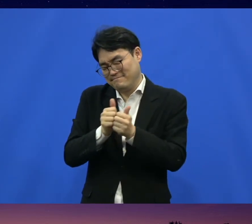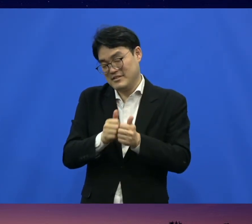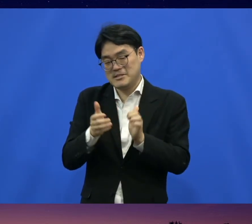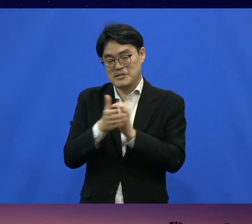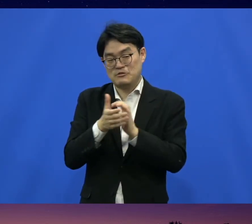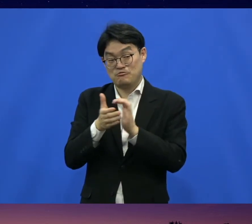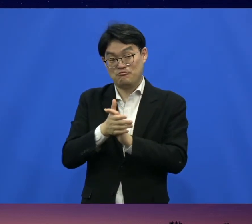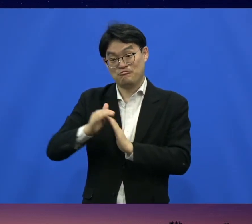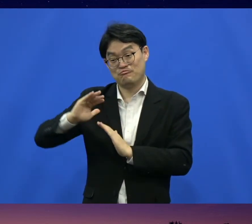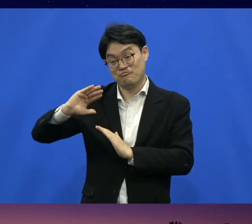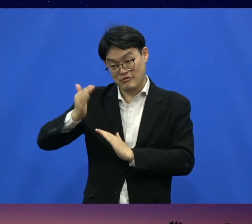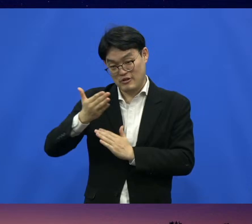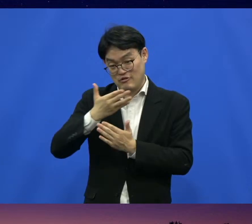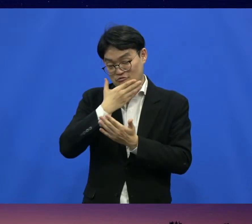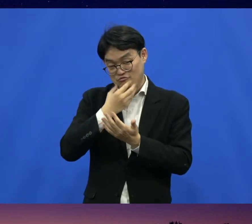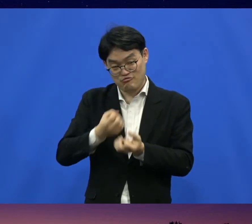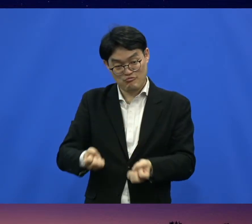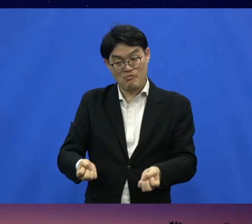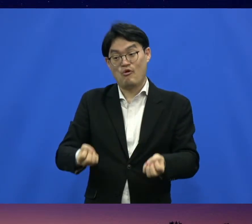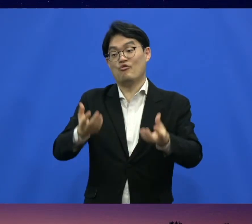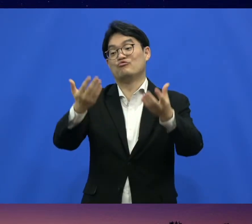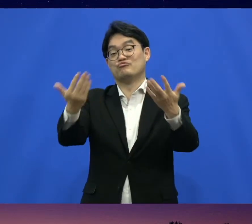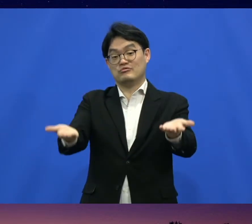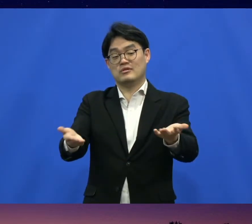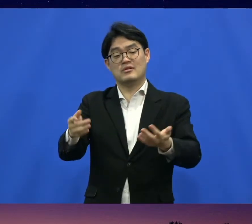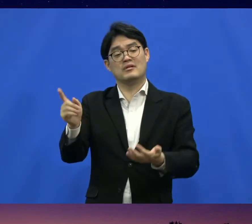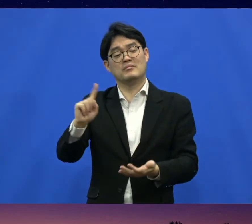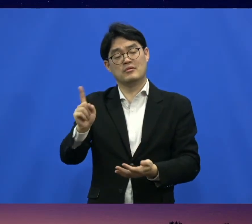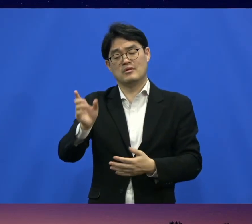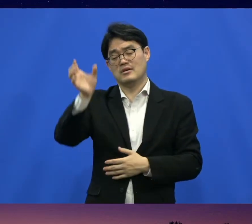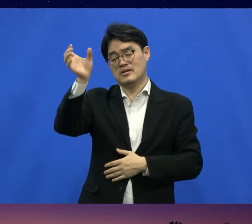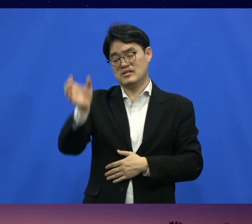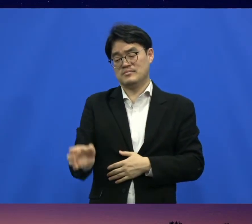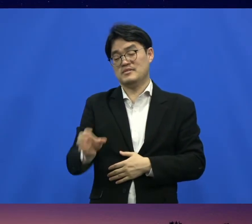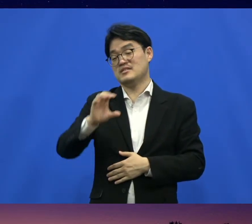축복은 그리스도의 십자가의 죽으심으로 인한 하나님의 은혜예요.